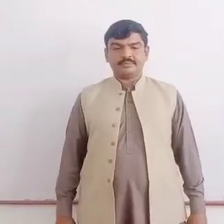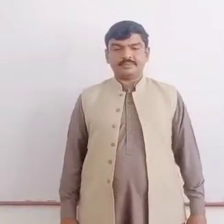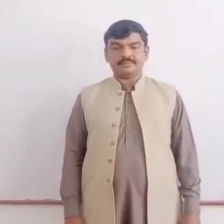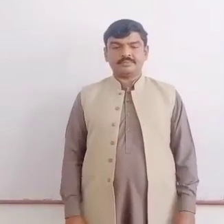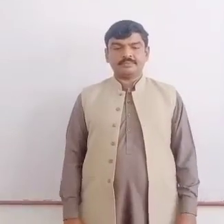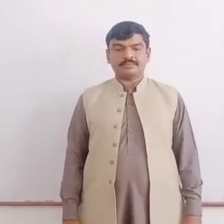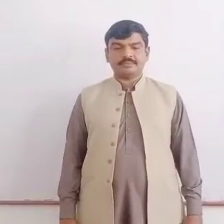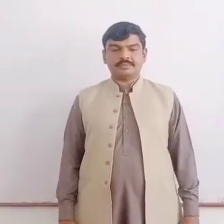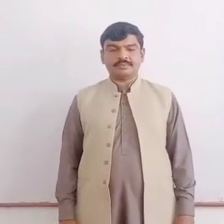धूमधाम,